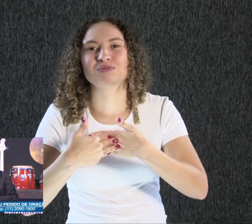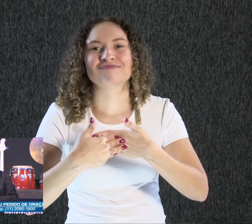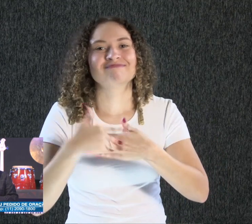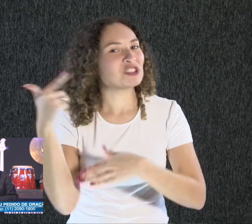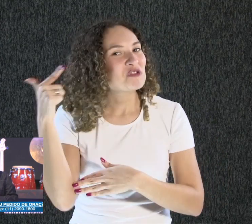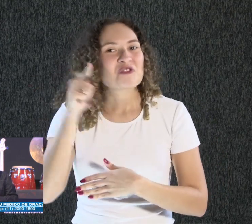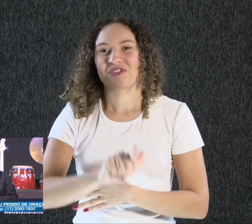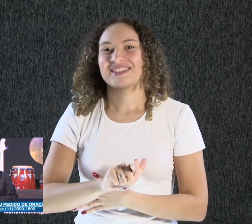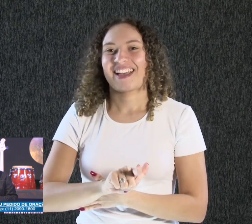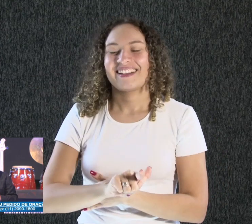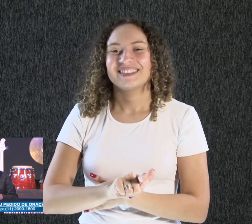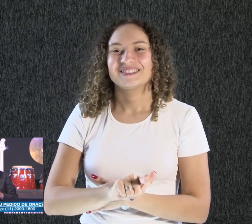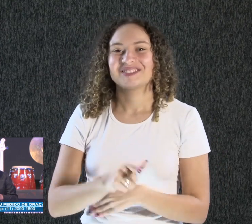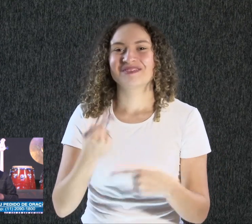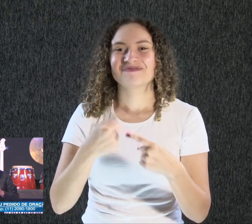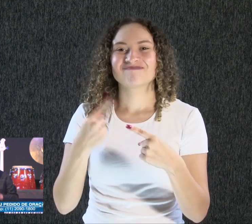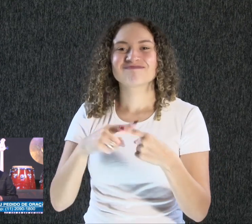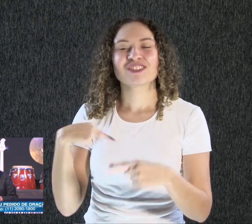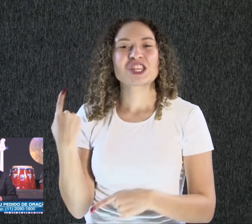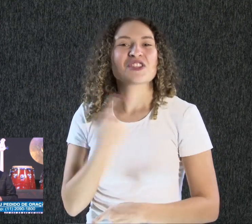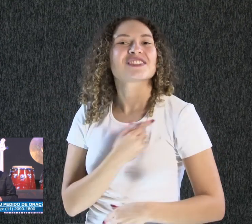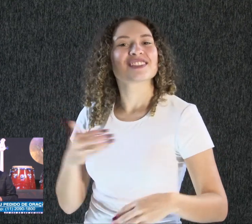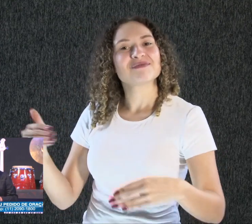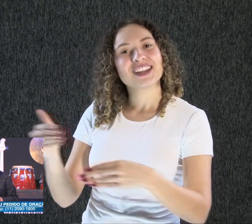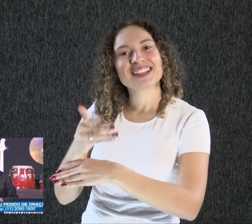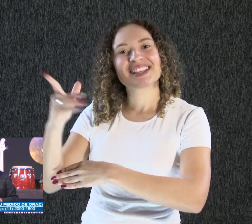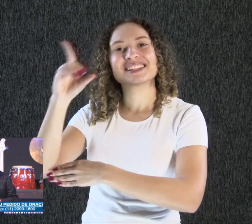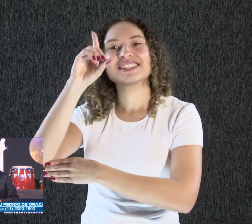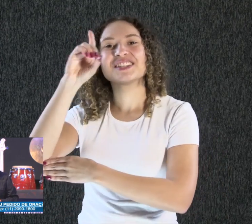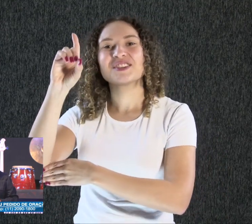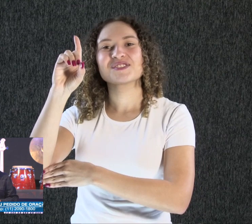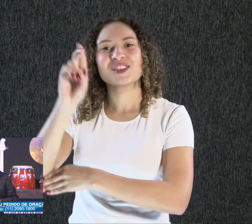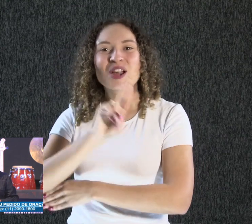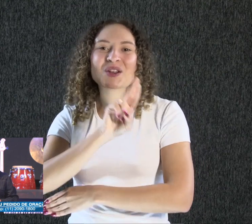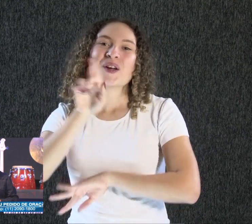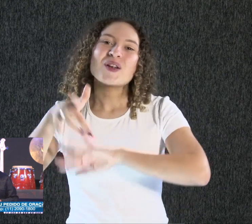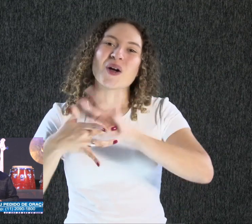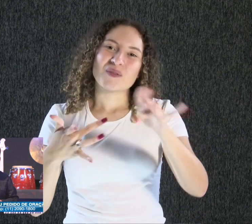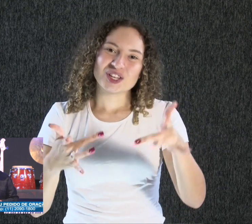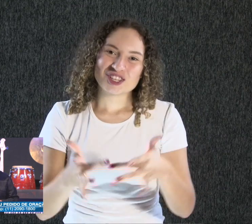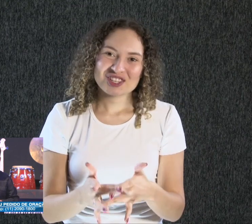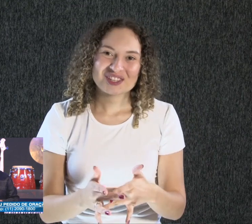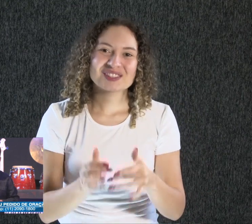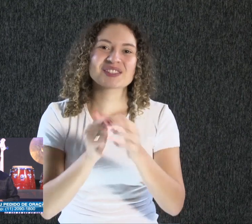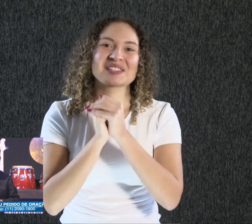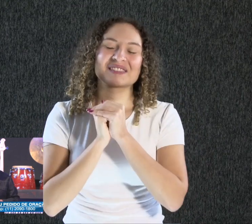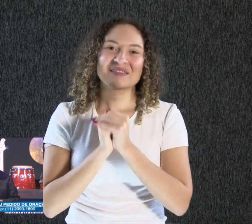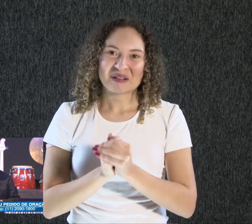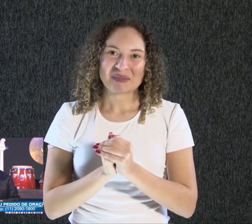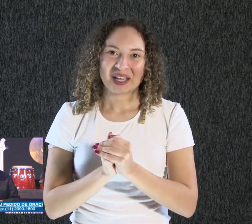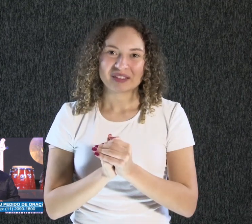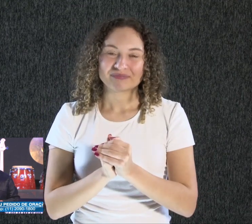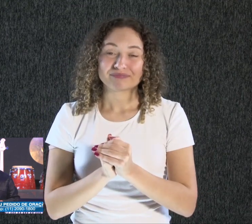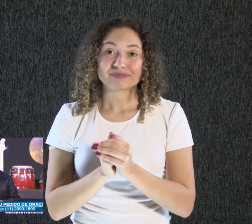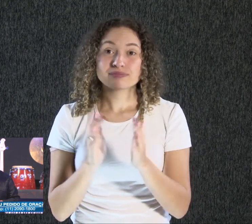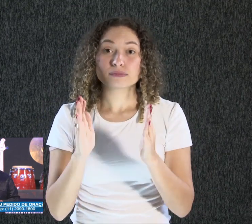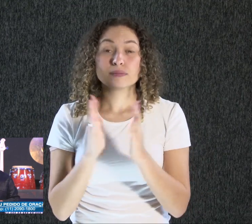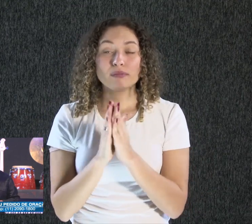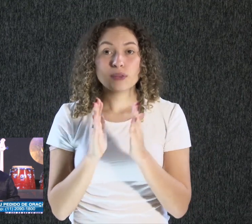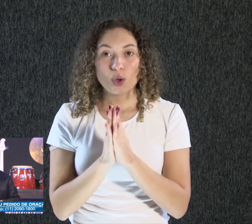esconderijo do Altíssimo, à sombra do Onipotente, descansará. Que seja assim, em nome do Senhor Jesus.